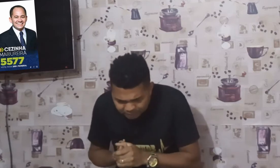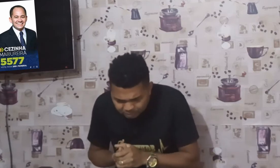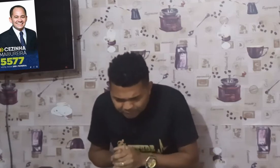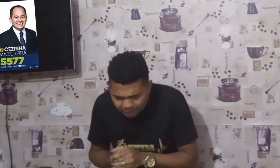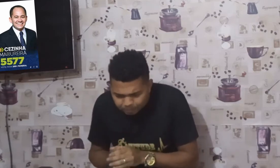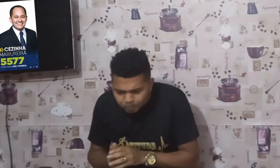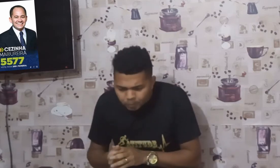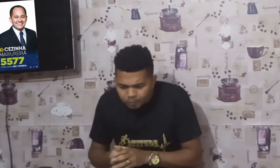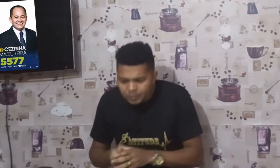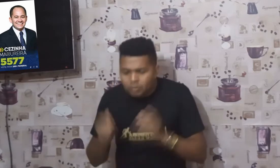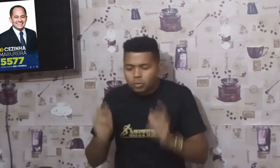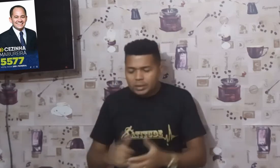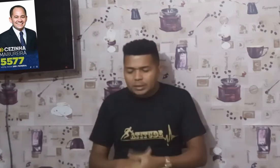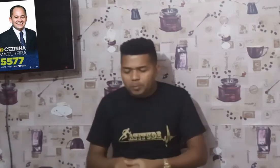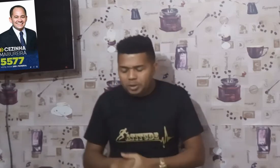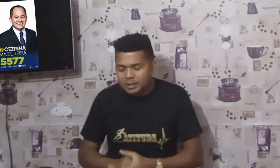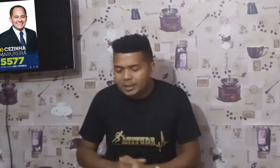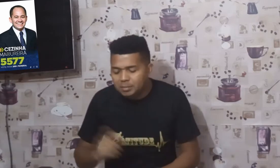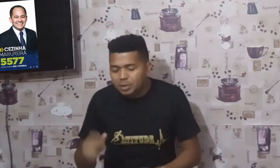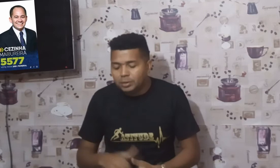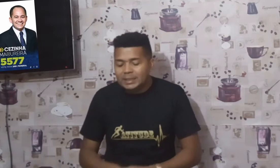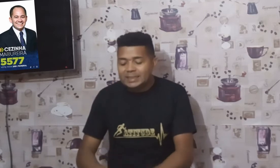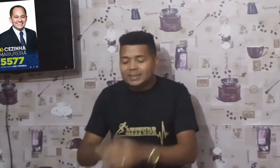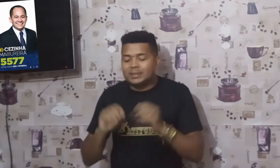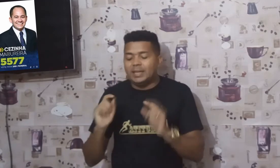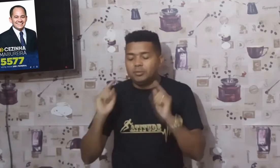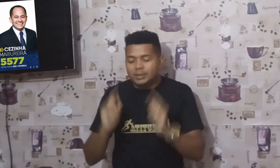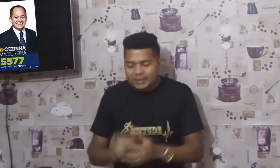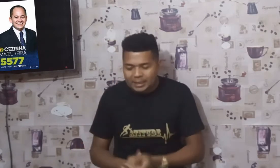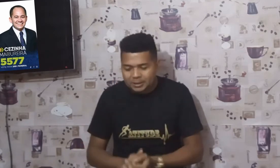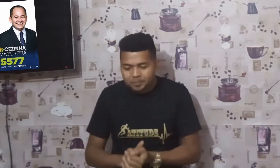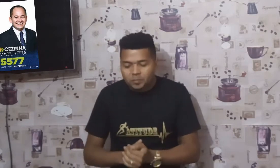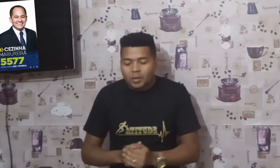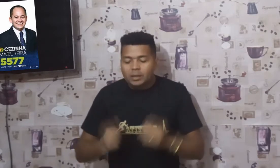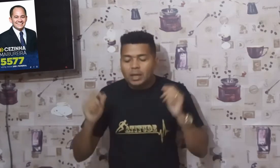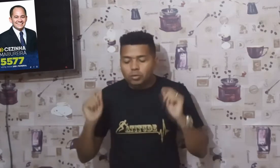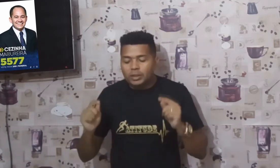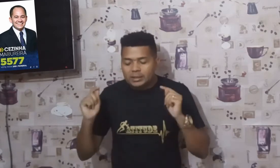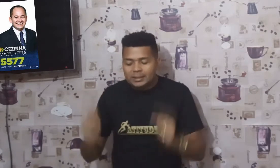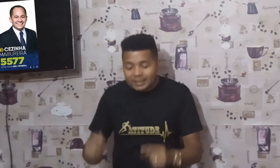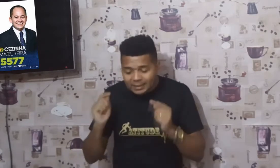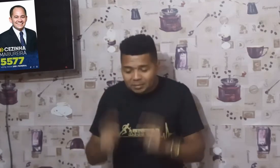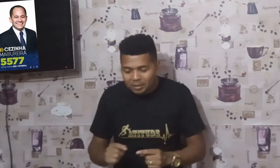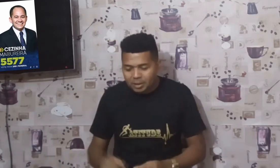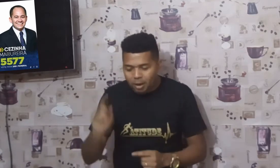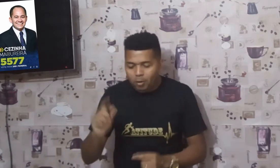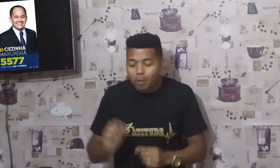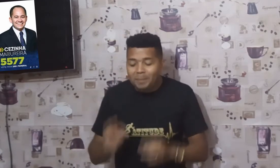temos aqui, no quinto, projeto de lei de 1107, de autoria de Cezinha de Madureira,